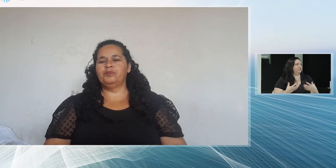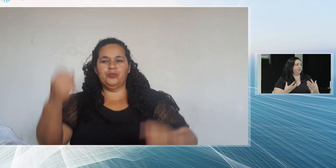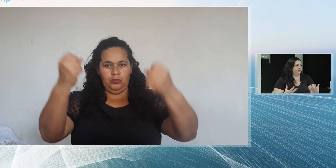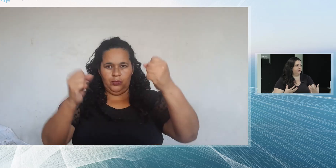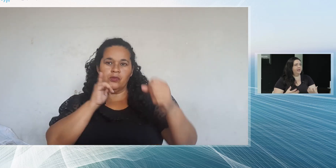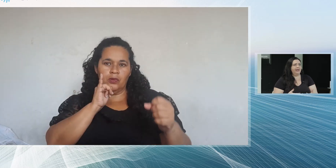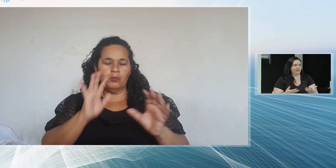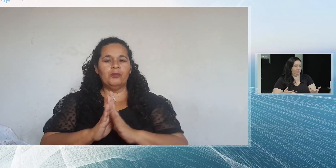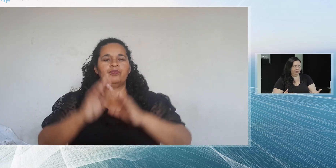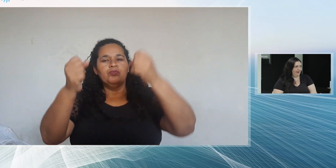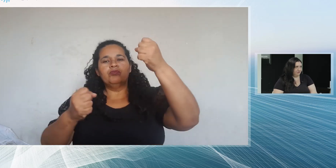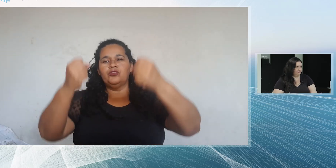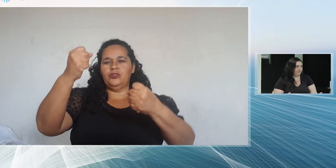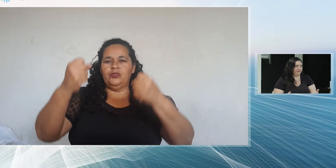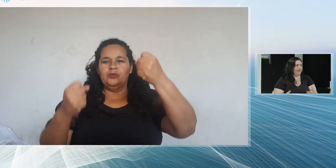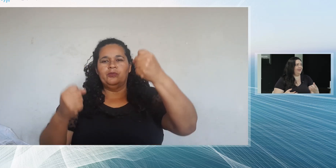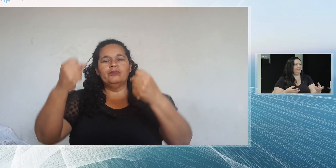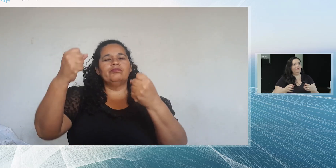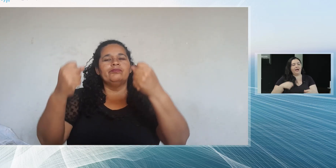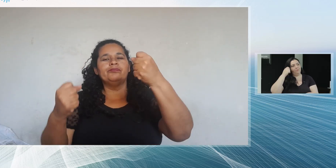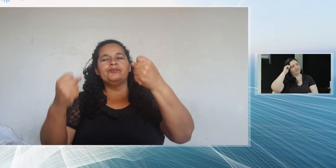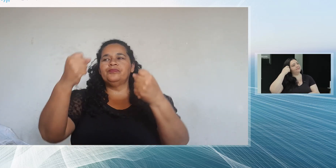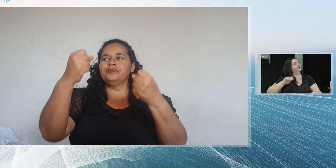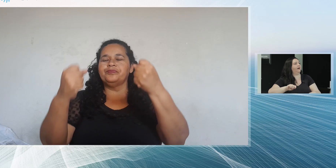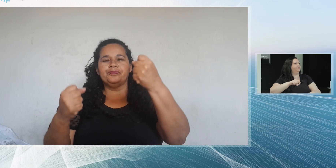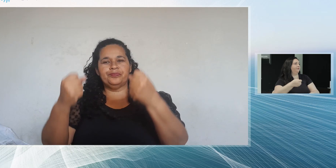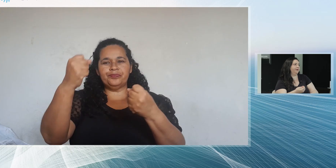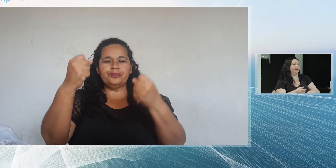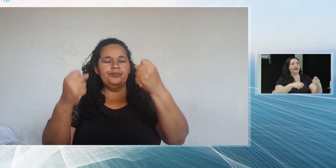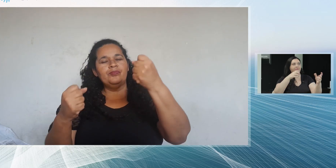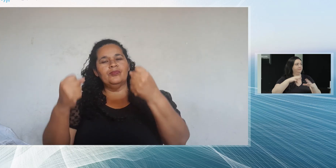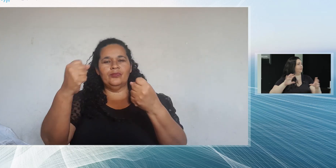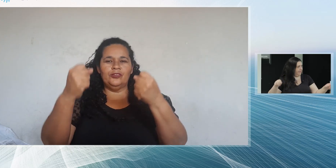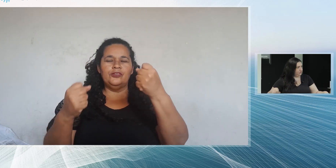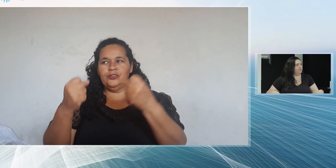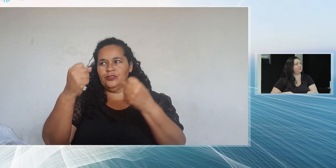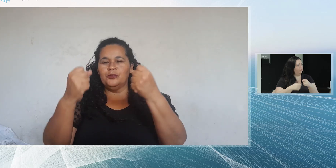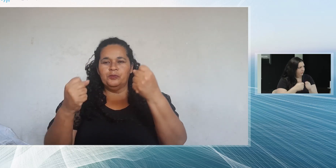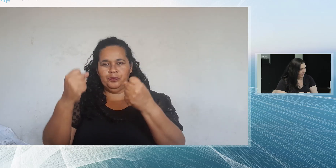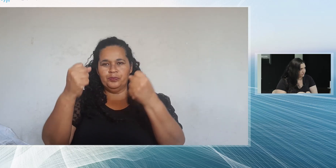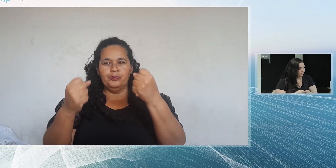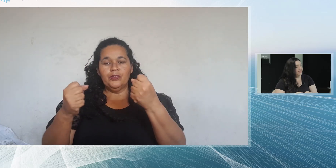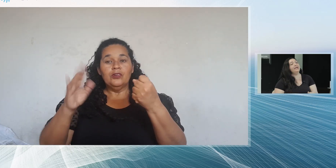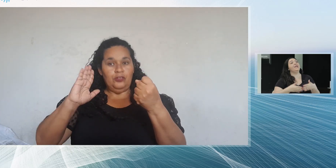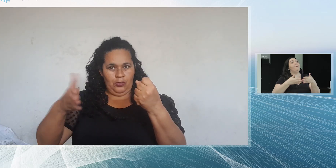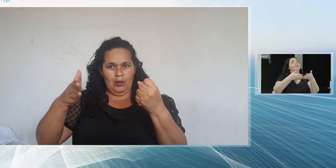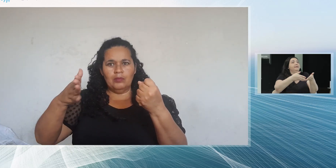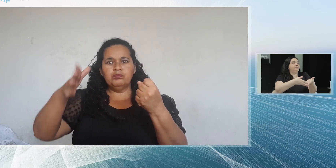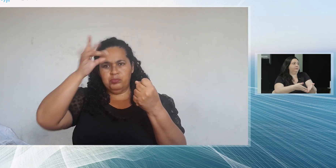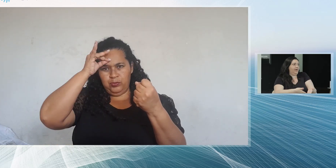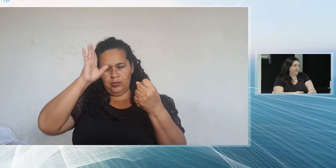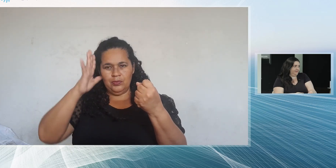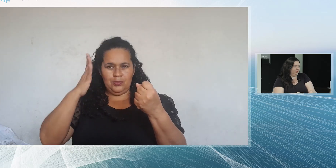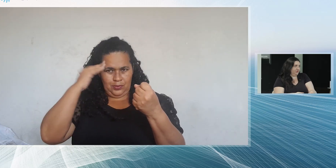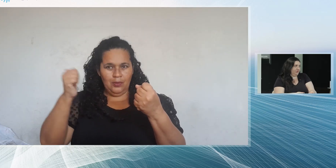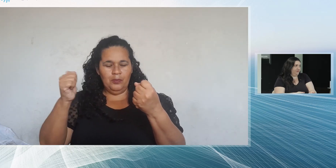dirige é no automático. Ninguém entra no carro pensando, eu vou ligar. Quem dirige é automático. E ao